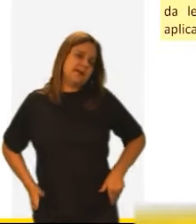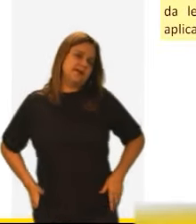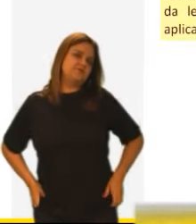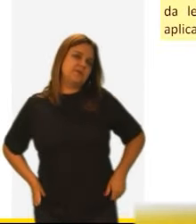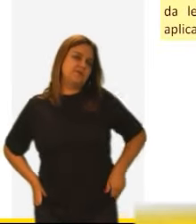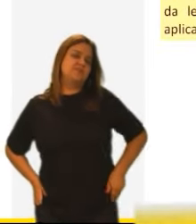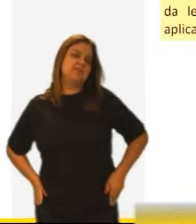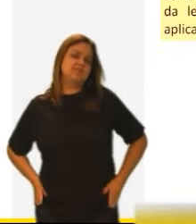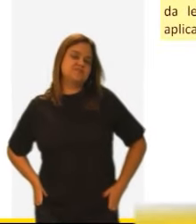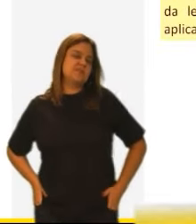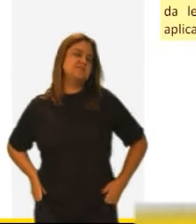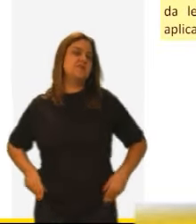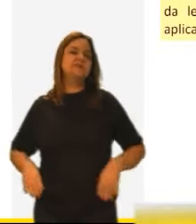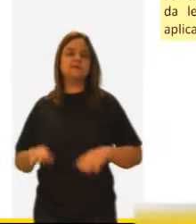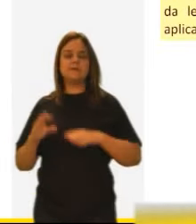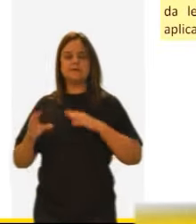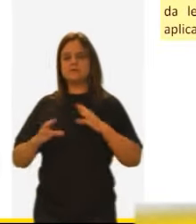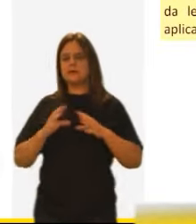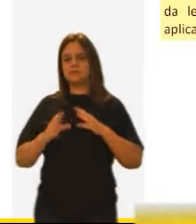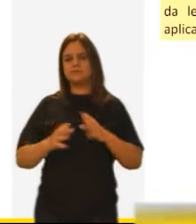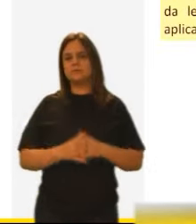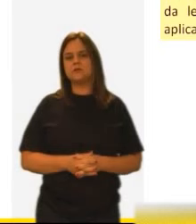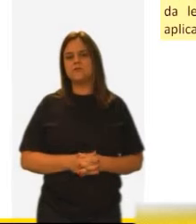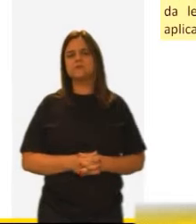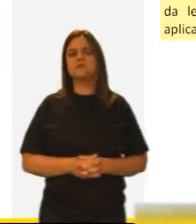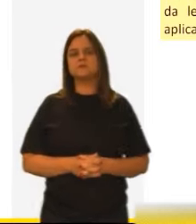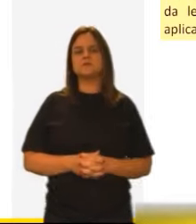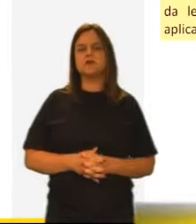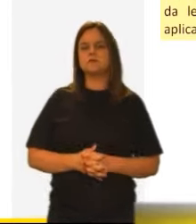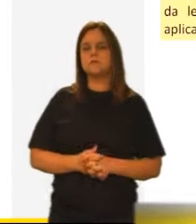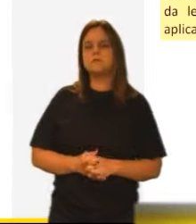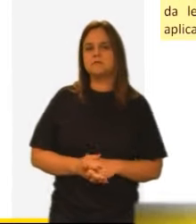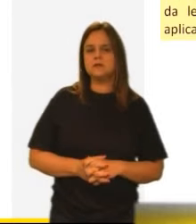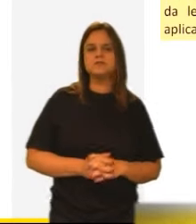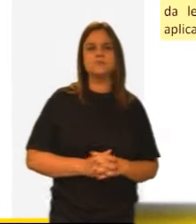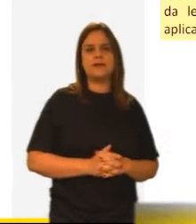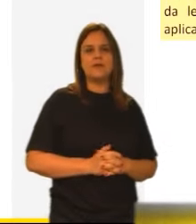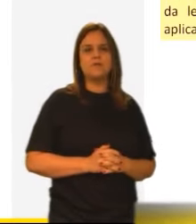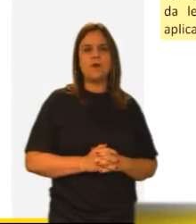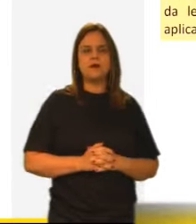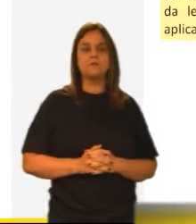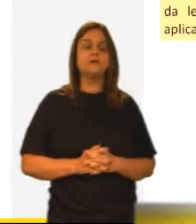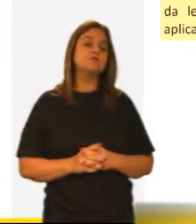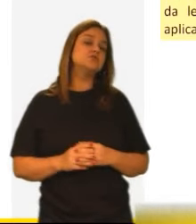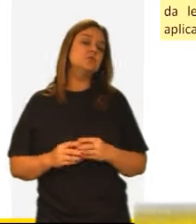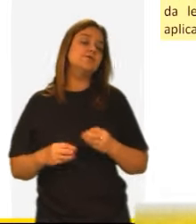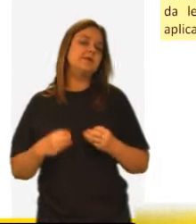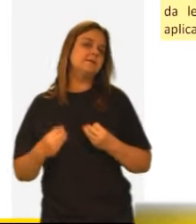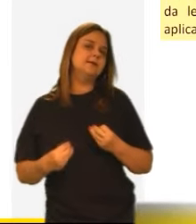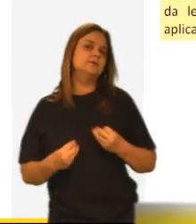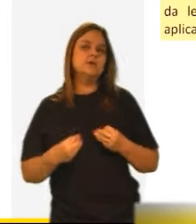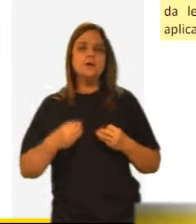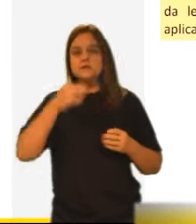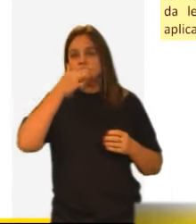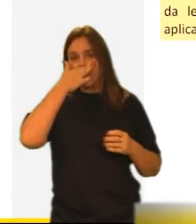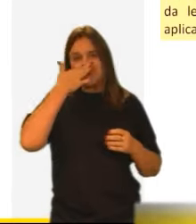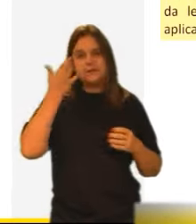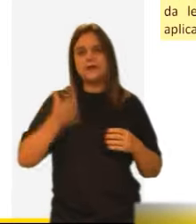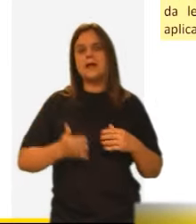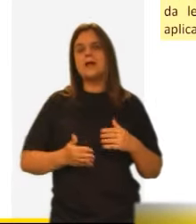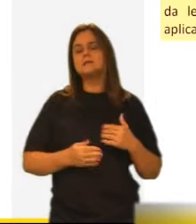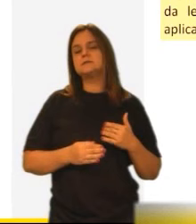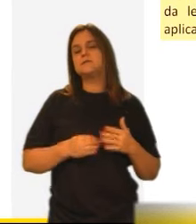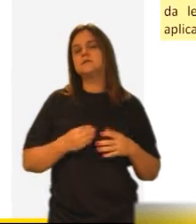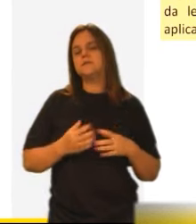Vamos pular o parágrafo 5º, falar do 6º, que ele também está totalmente relacionado com o contexto do parágrafo 4º. Ele continua falando